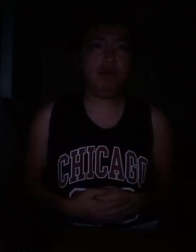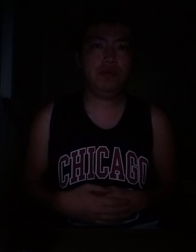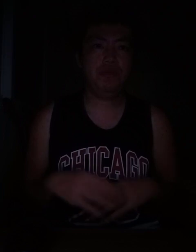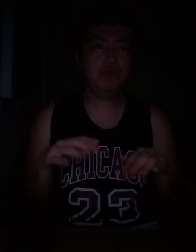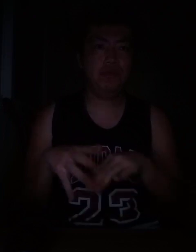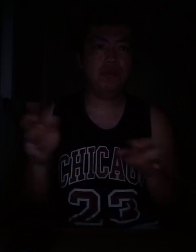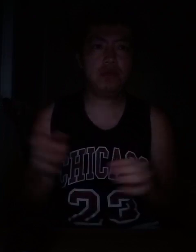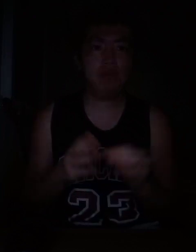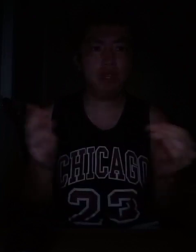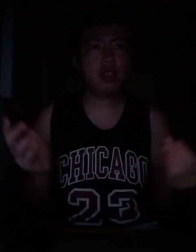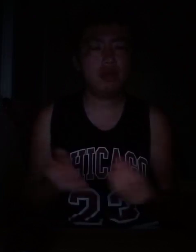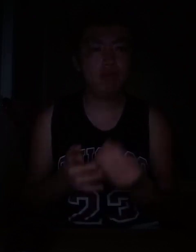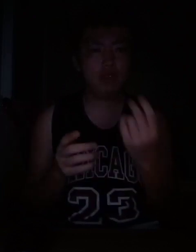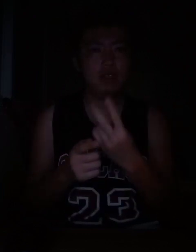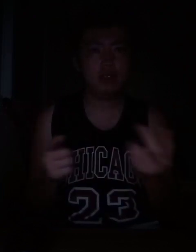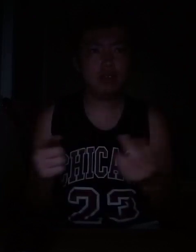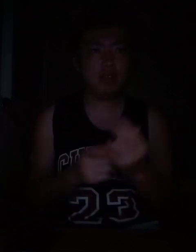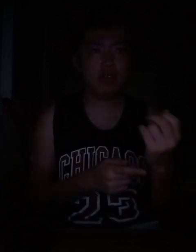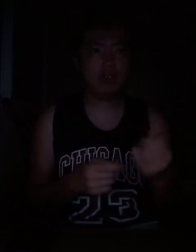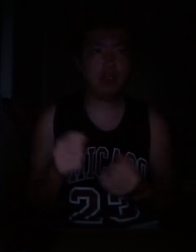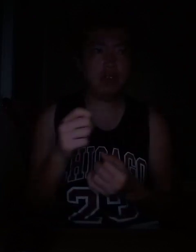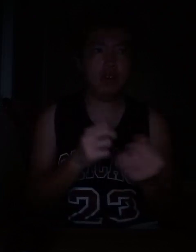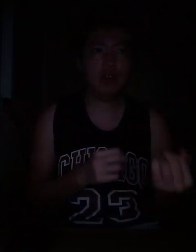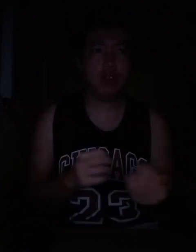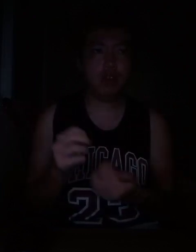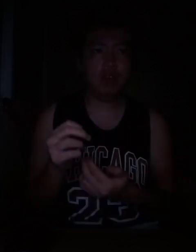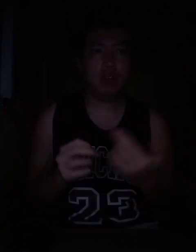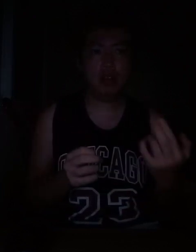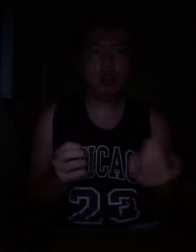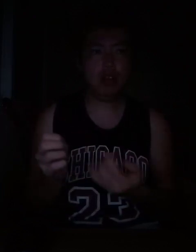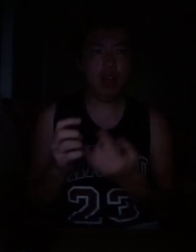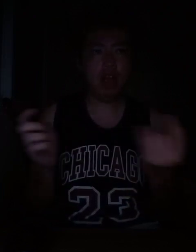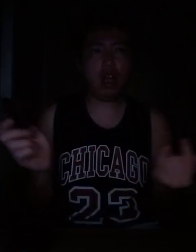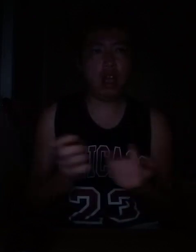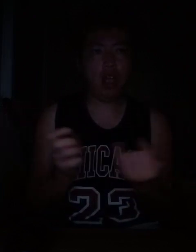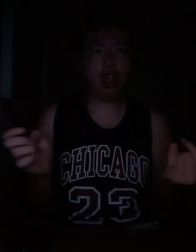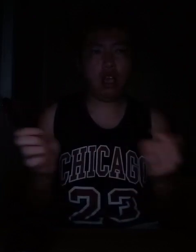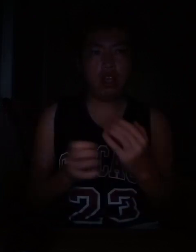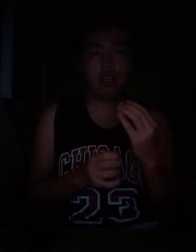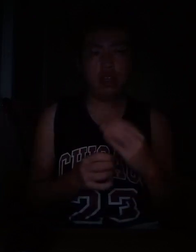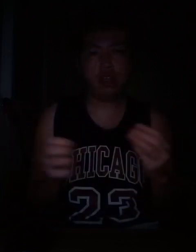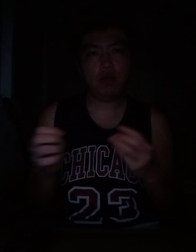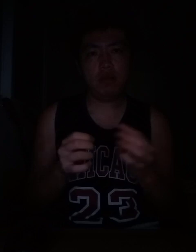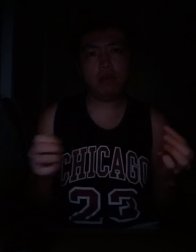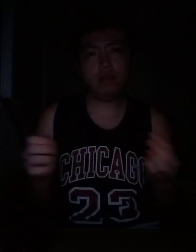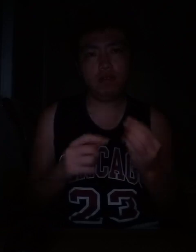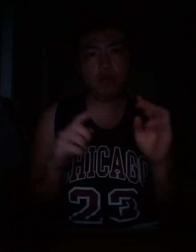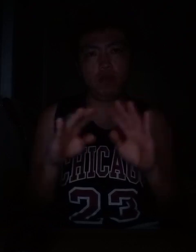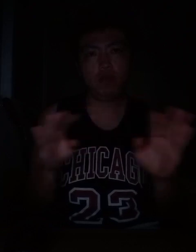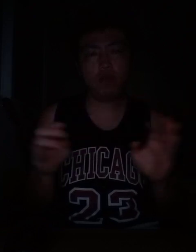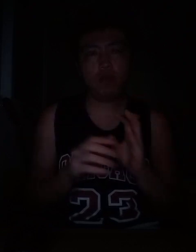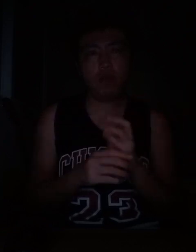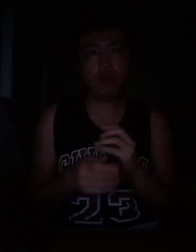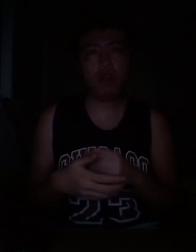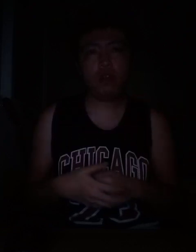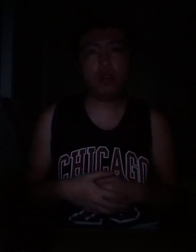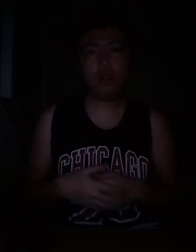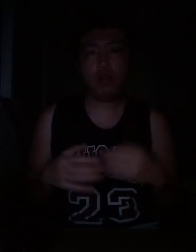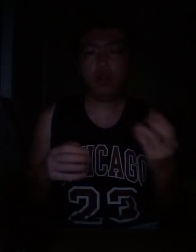제주도 내 학부모 200여 명으로 구성된 제주특별자치도 학부모 총연합회는 기자회견을 열고 서울 서희초 교사